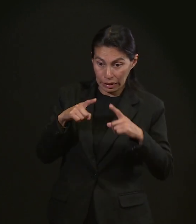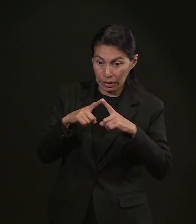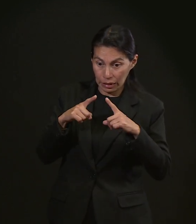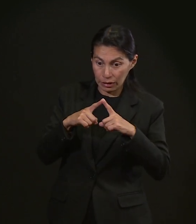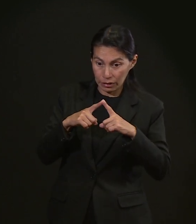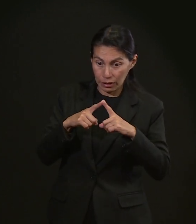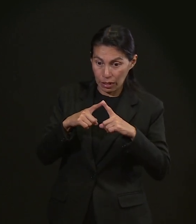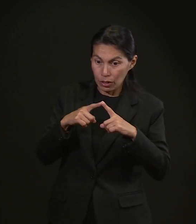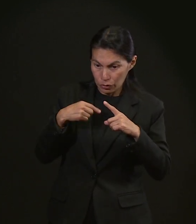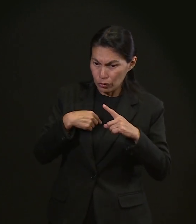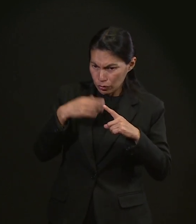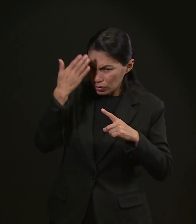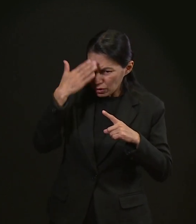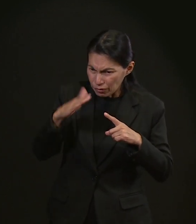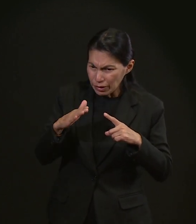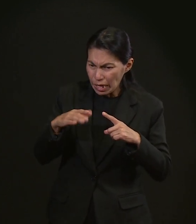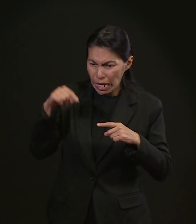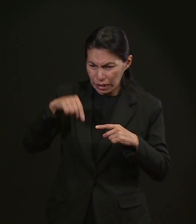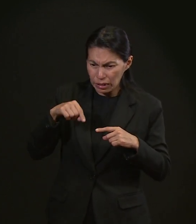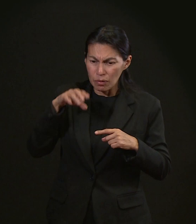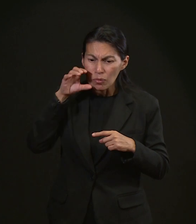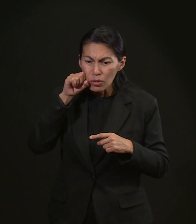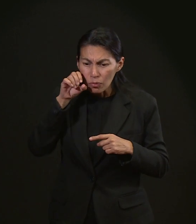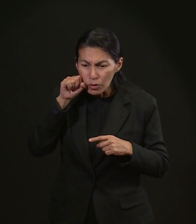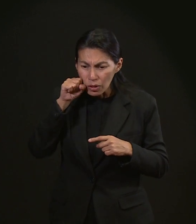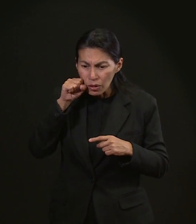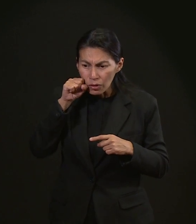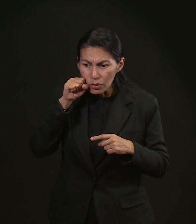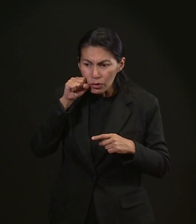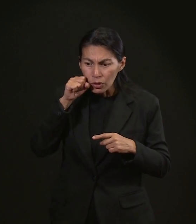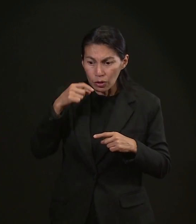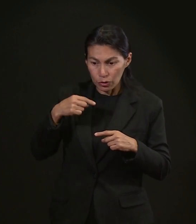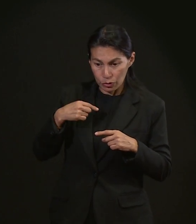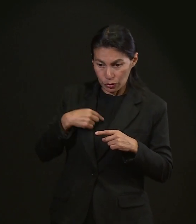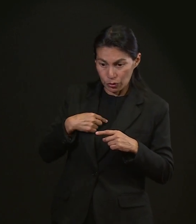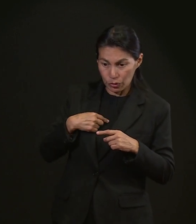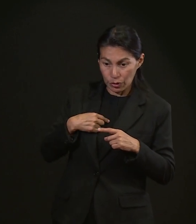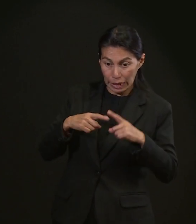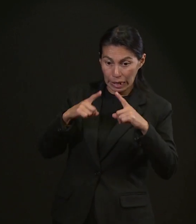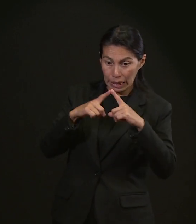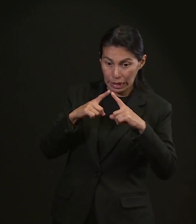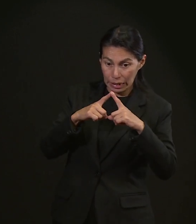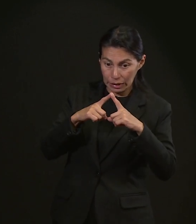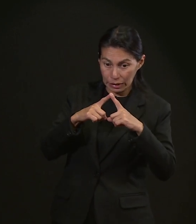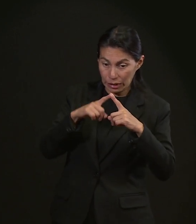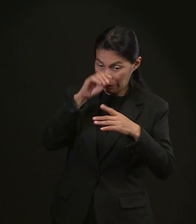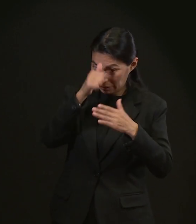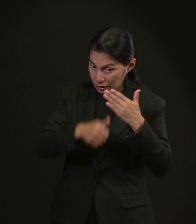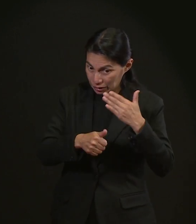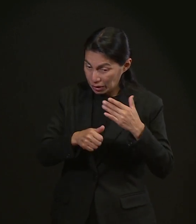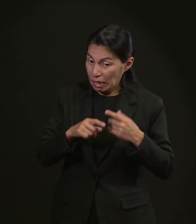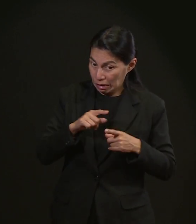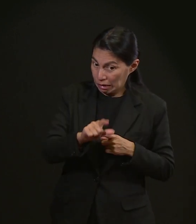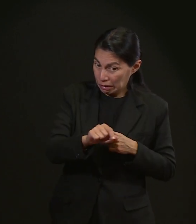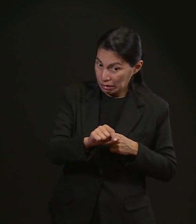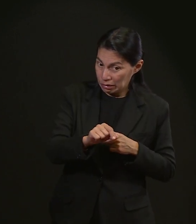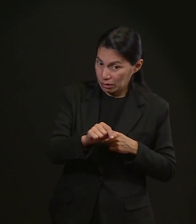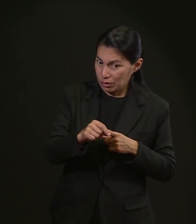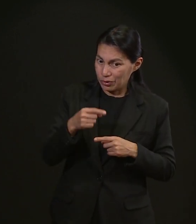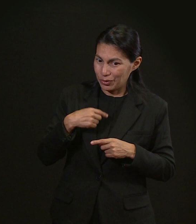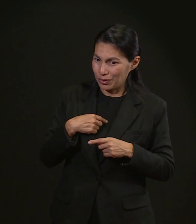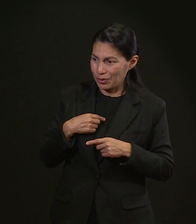y va a venir en la iglesia yo sabía que al momento de llegar a montemorelos yo iba a venir a la iglesia ya